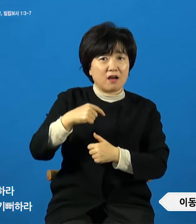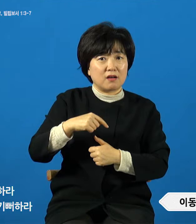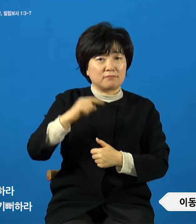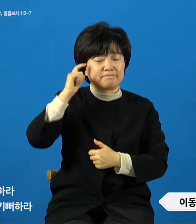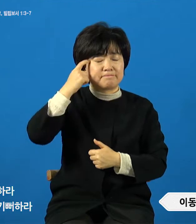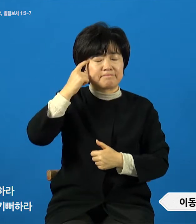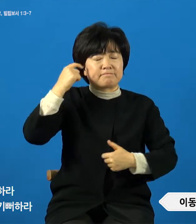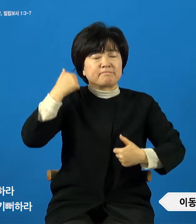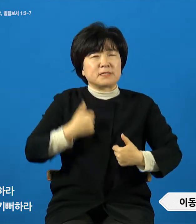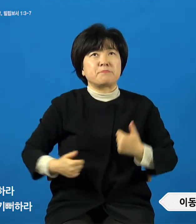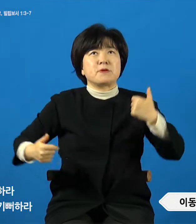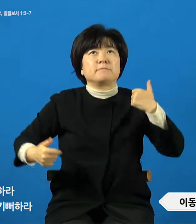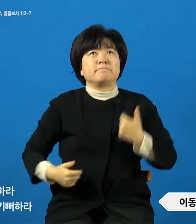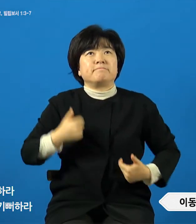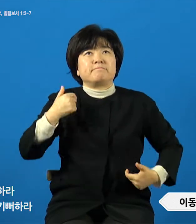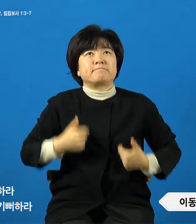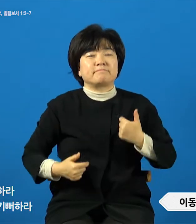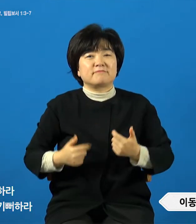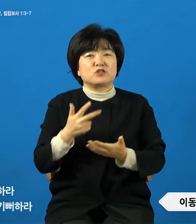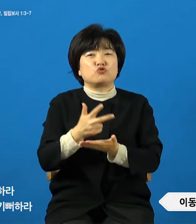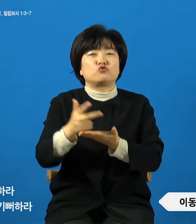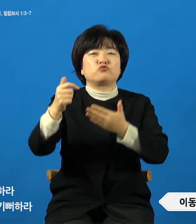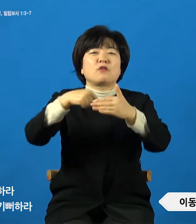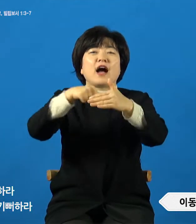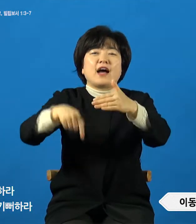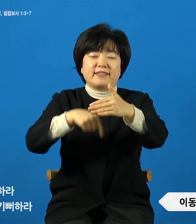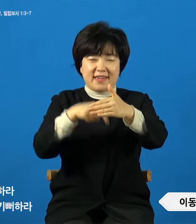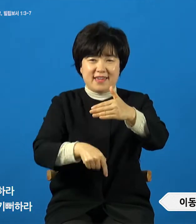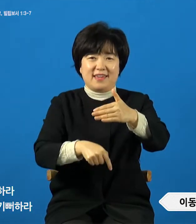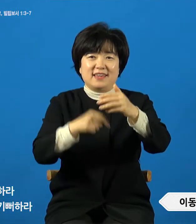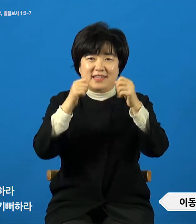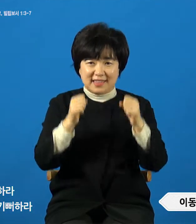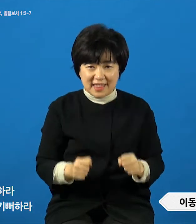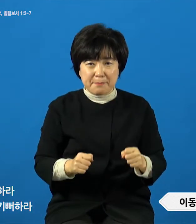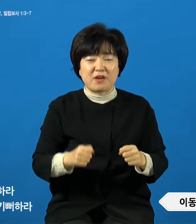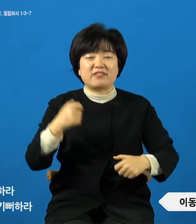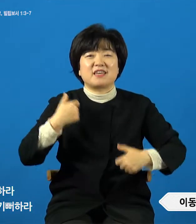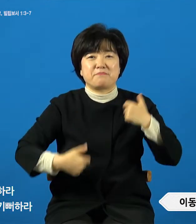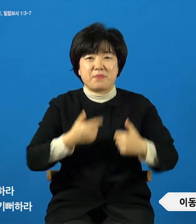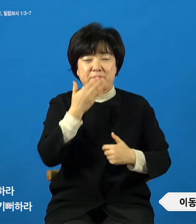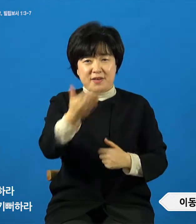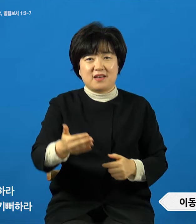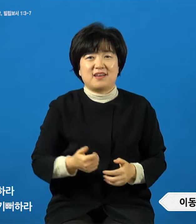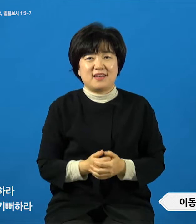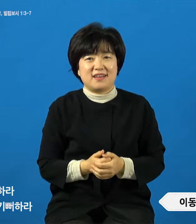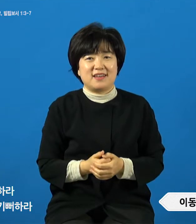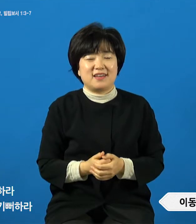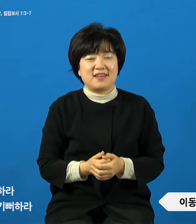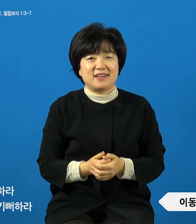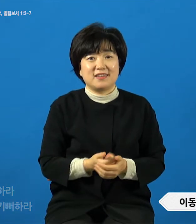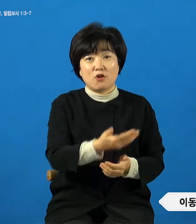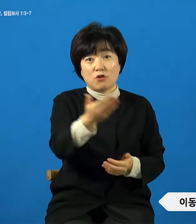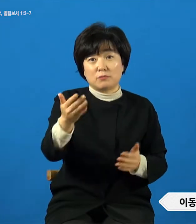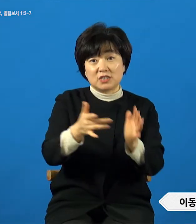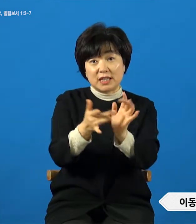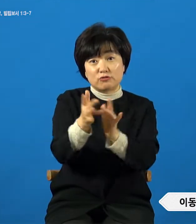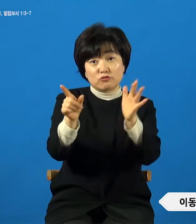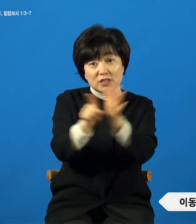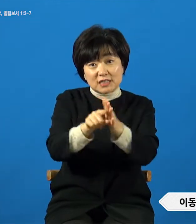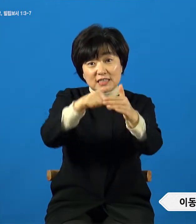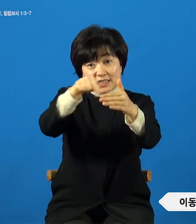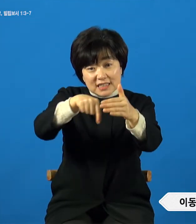것은 이거예요. 주 안에 있다면. 주 안에서 기뻐하라고 그랬어요. 그냥 기뻐하는 게 아니라. 여러분이 그리스도 안에 있는